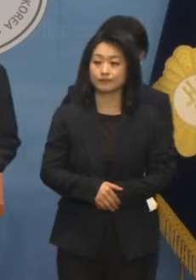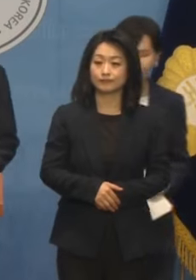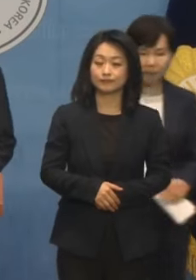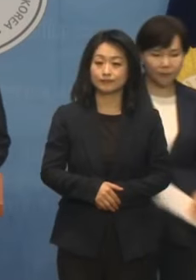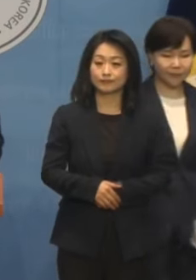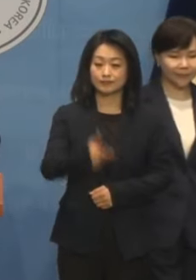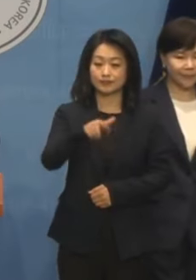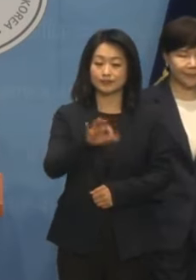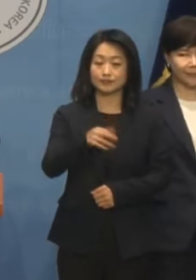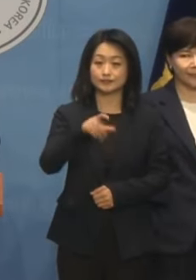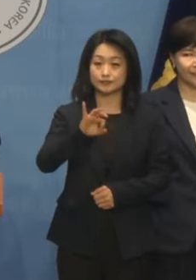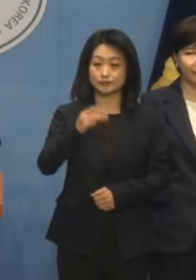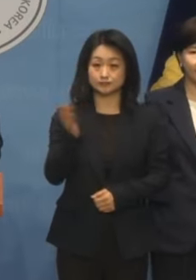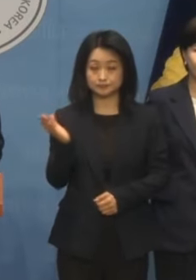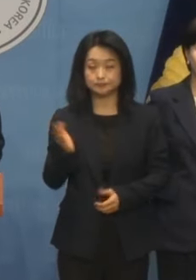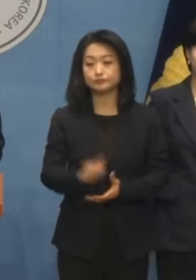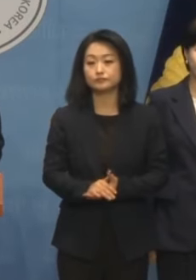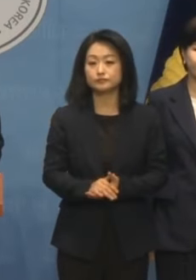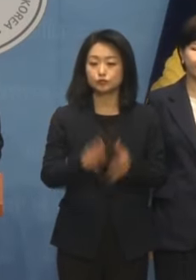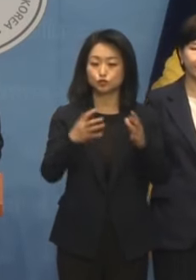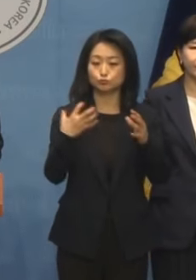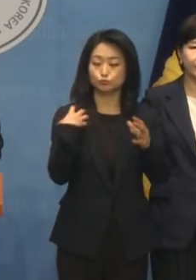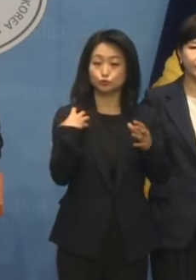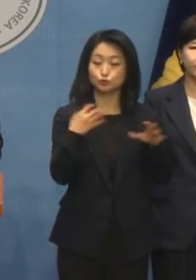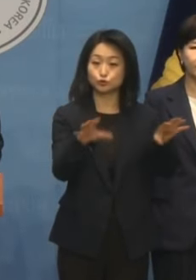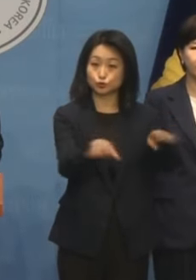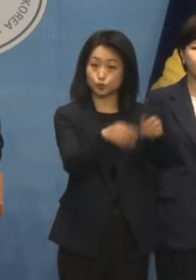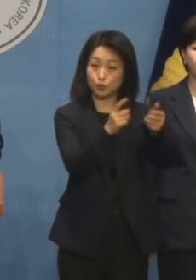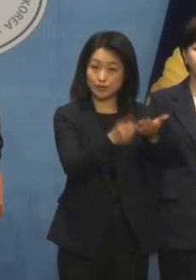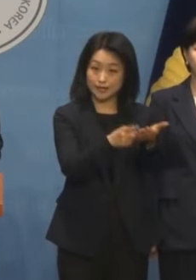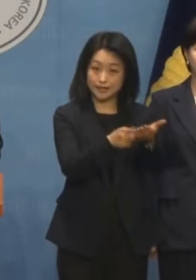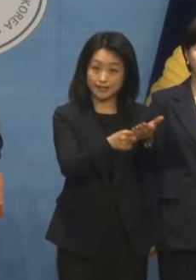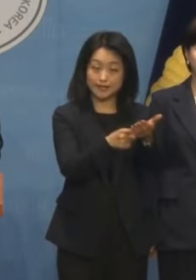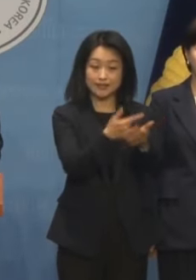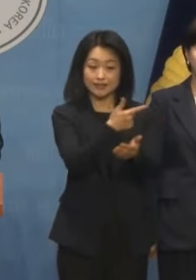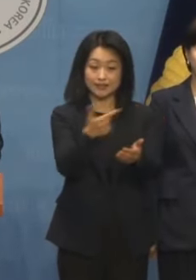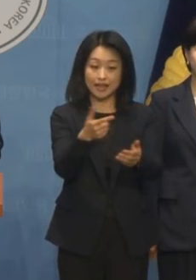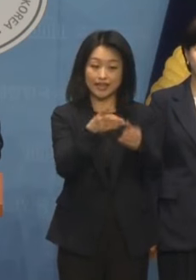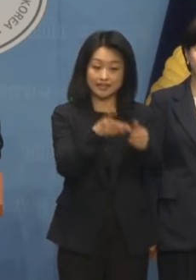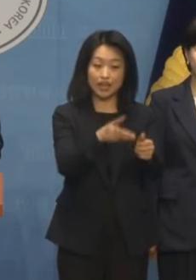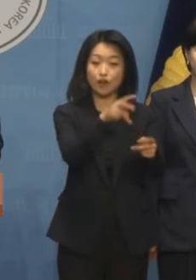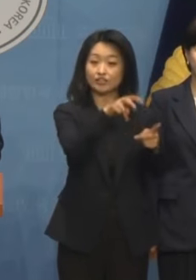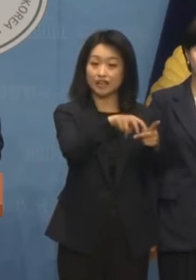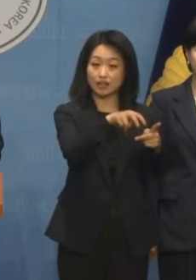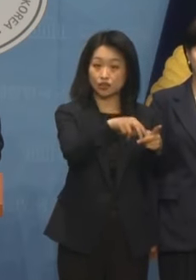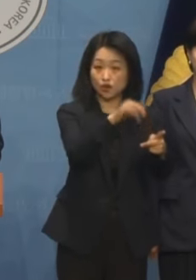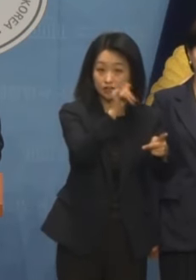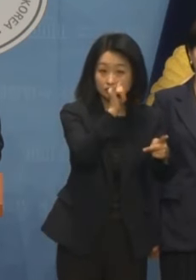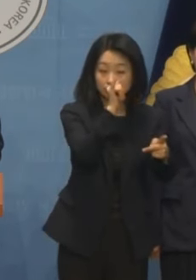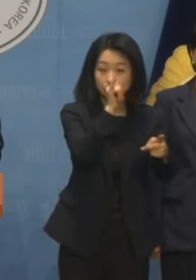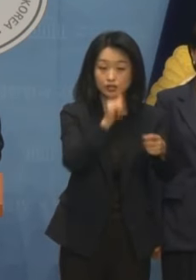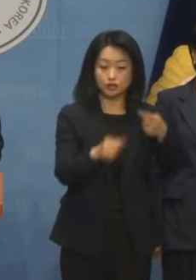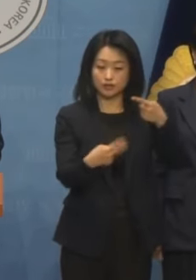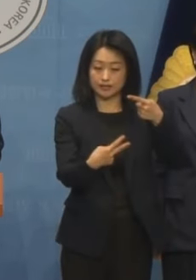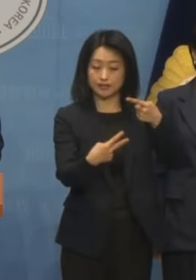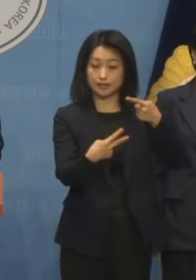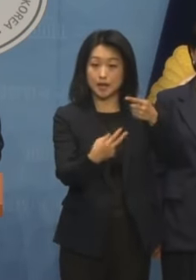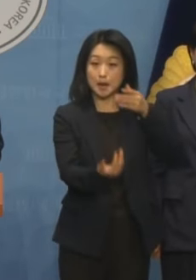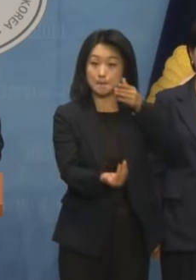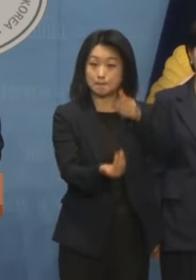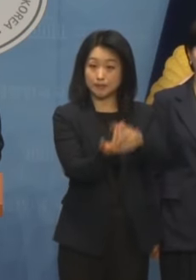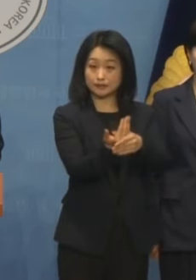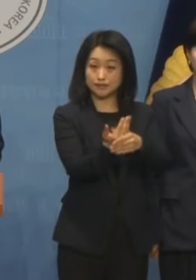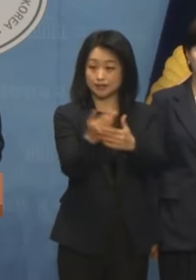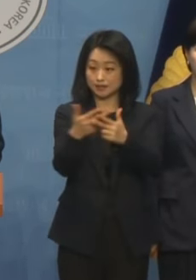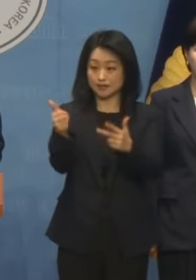강청입니다. 첫째, 국무총리실 대테러 센터에 묻습니다. 지난 1월 2일 발생한